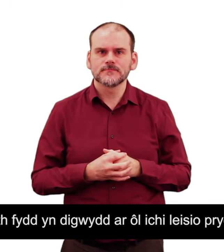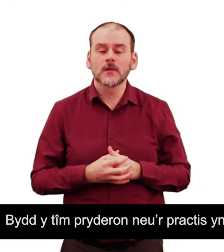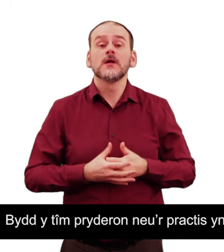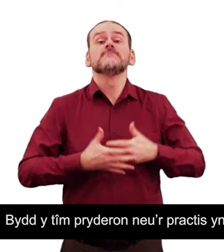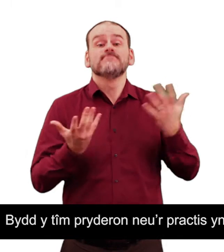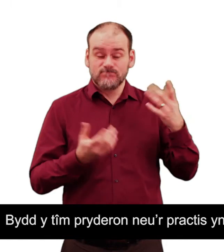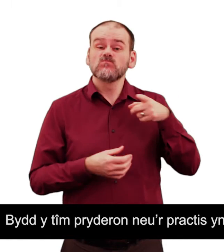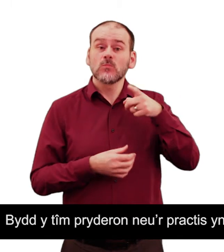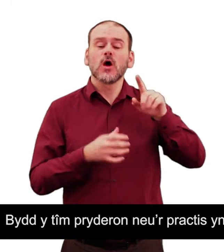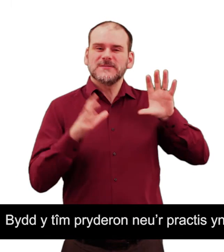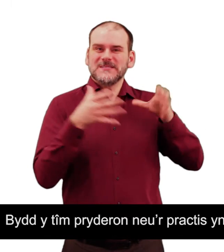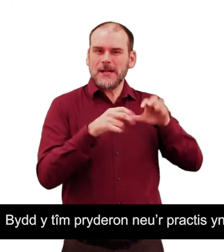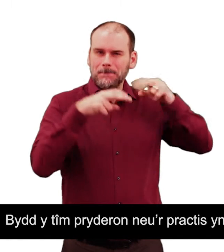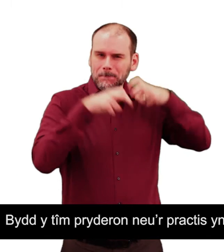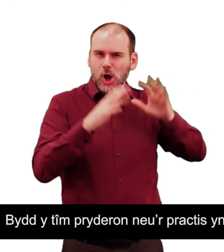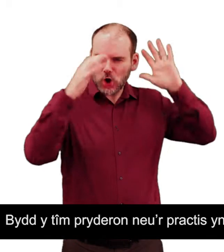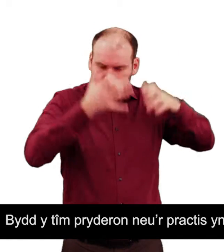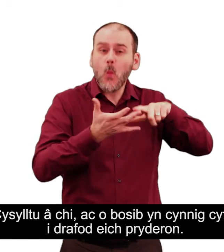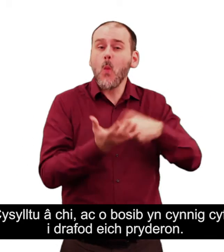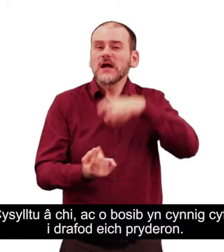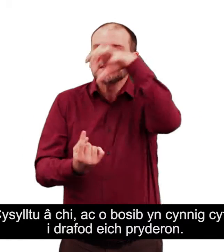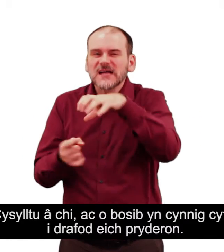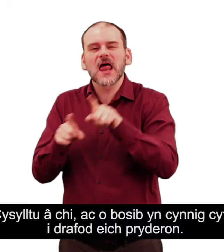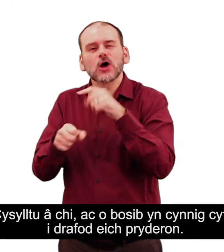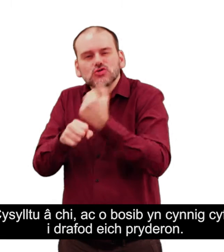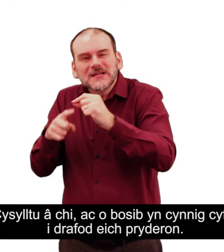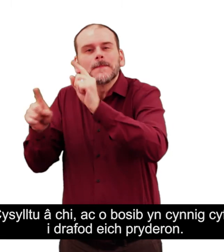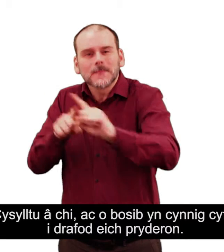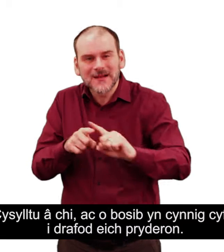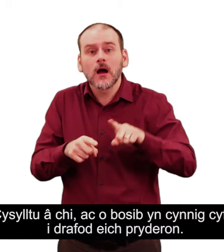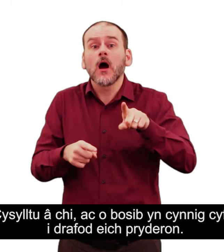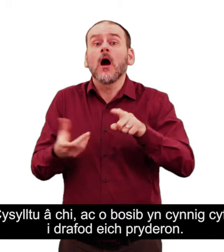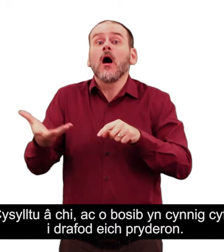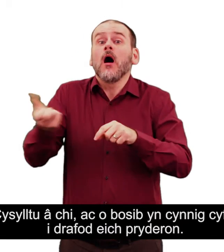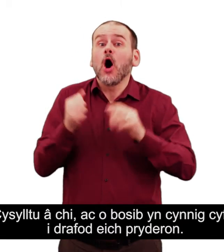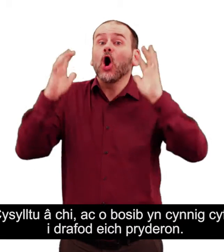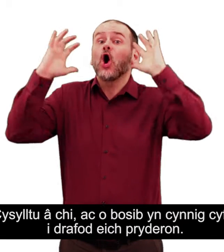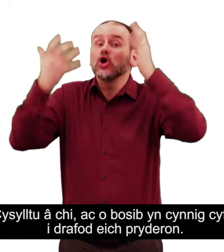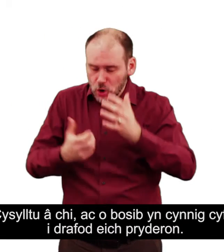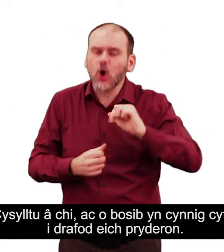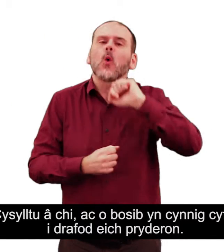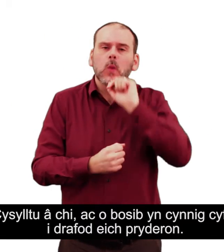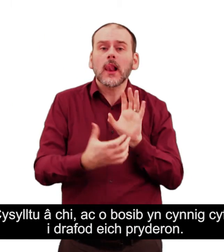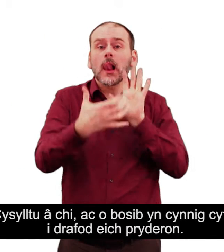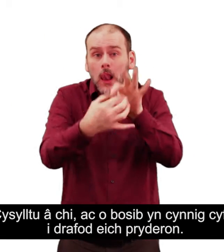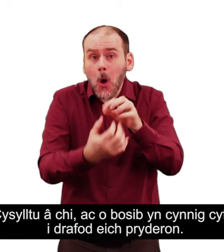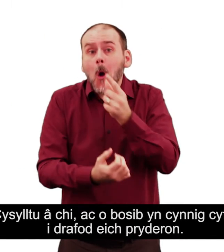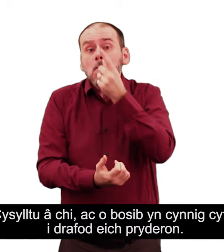Bydd y tîm pryderon neu'r practis yn cysylltu â chi ac o bosib yn cynnig cyfarfod i drafod eich pryderon.